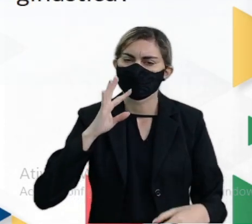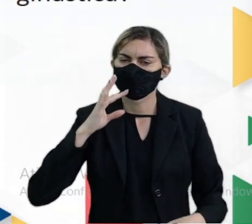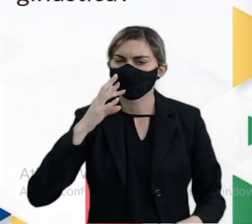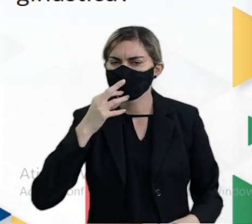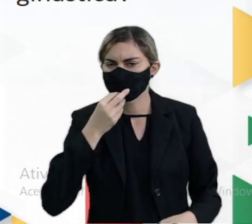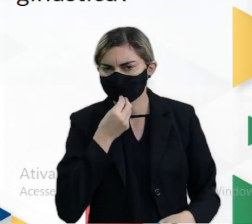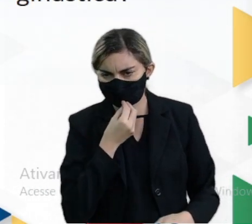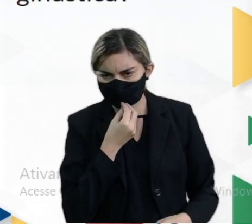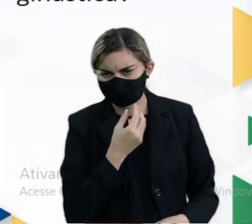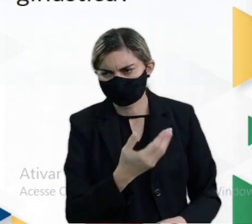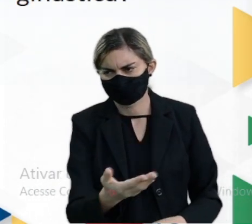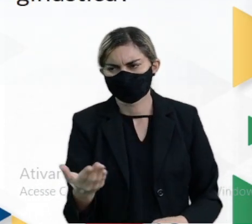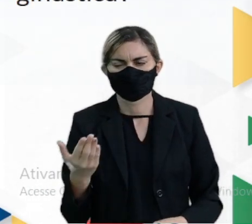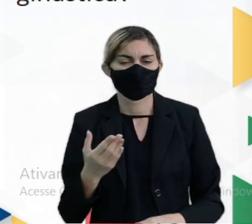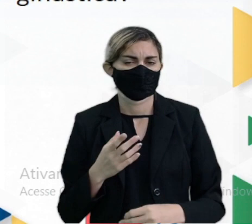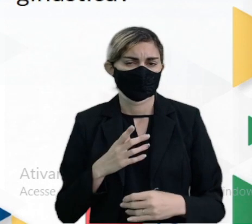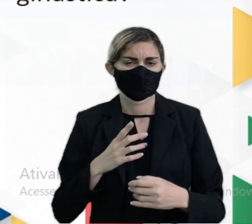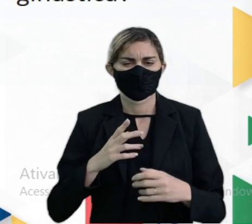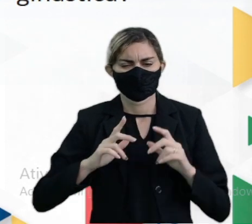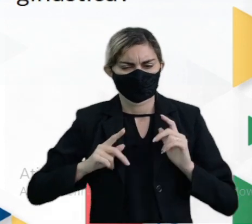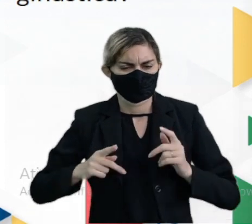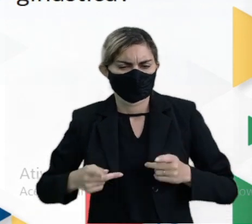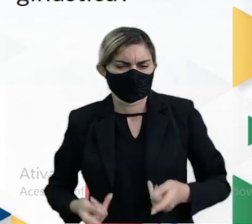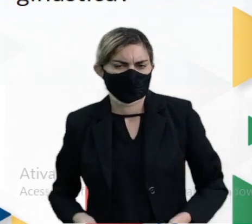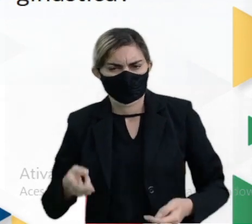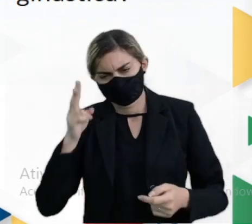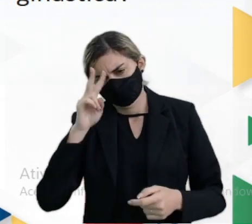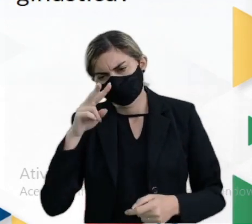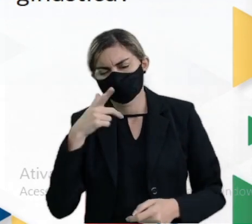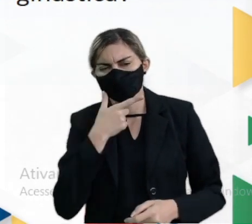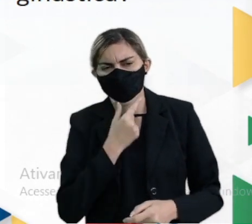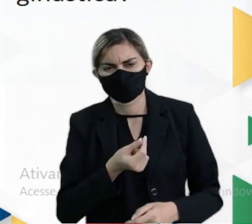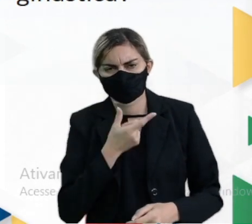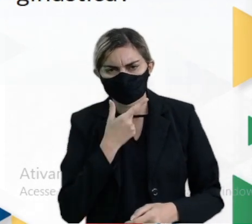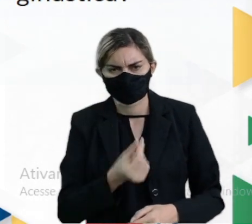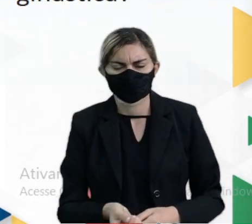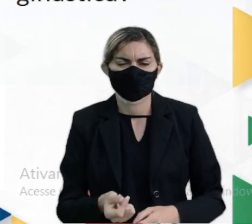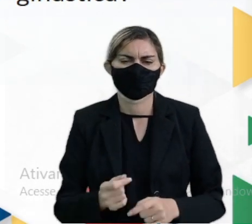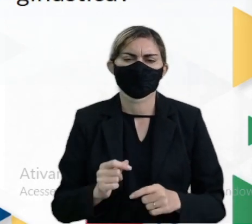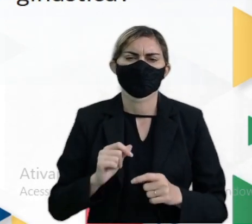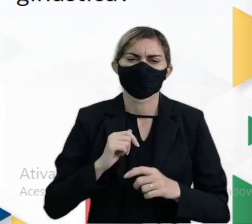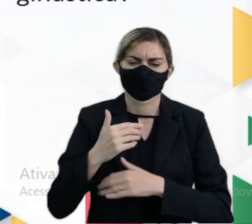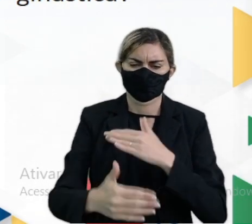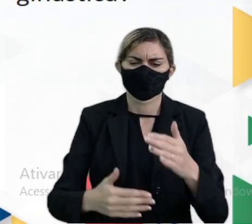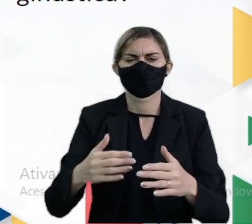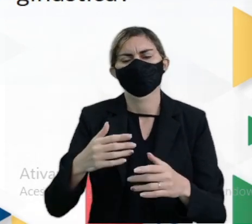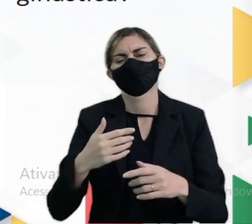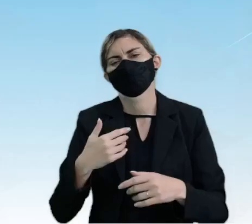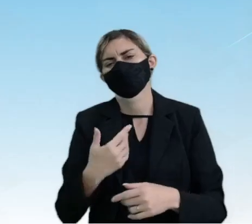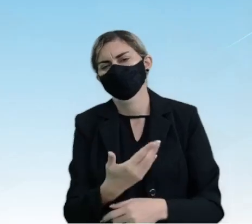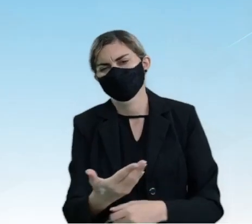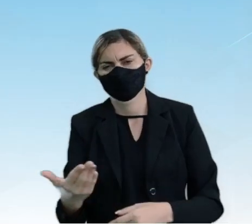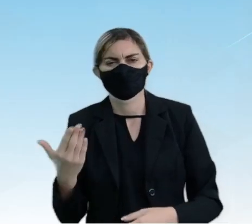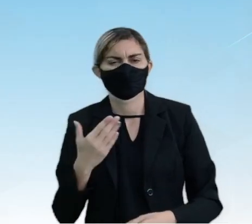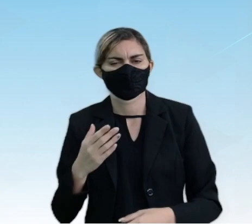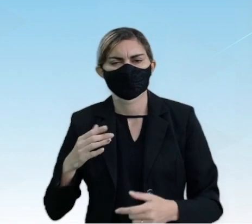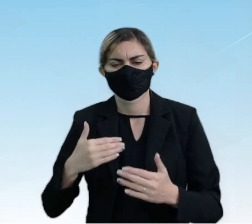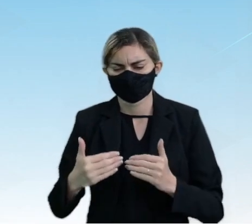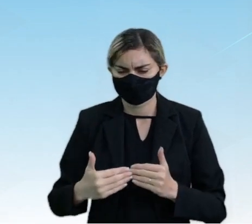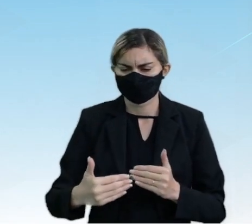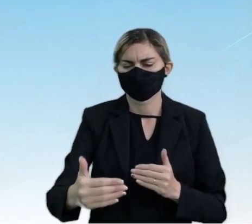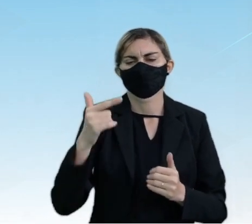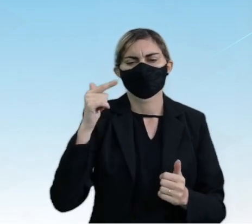sobre sobre o ser humano, sobre a história do homem socialmente construído através dessa modalidade, né? E foi a partir daí que a